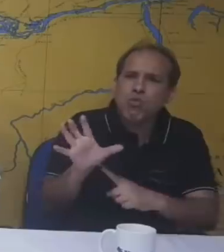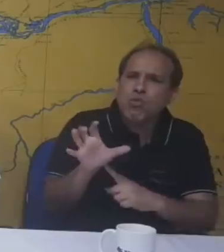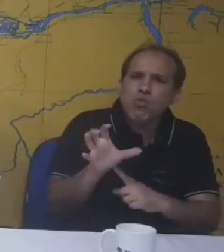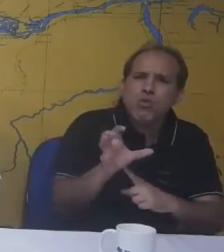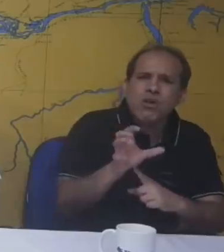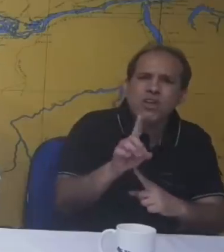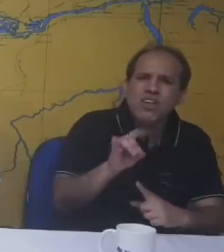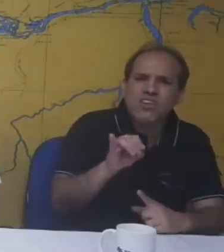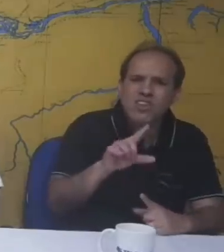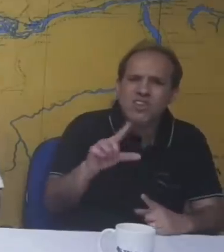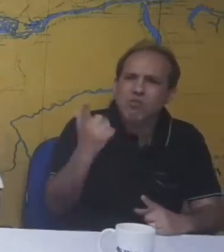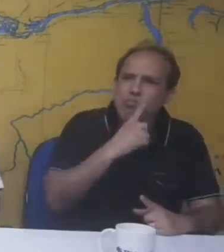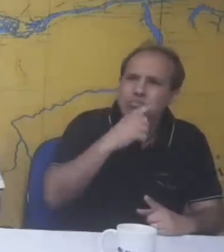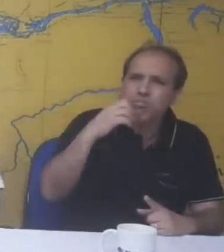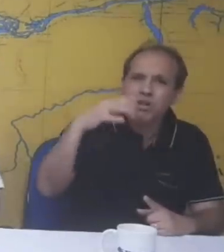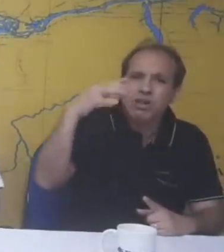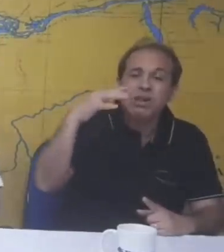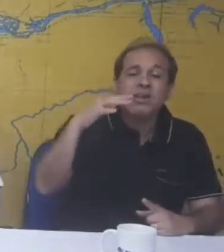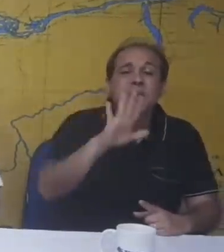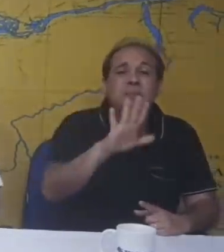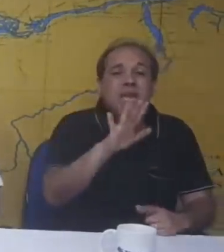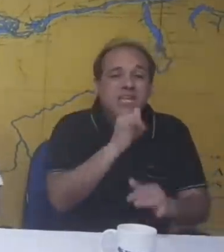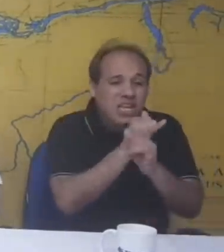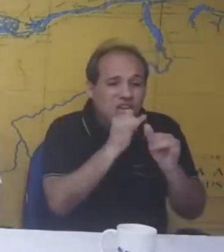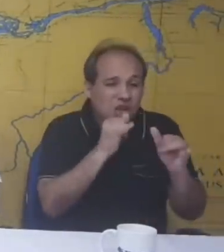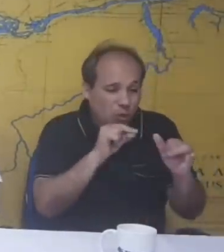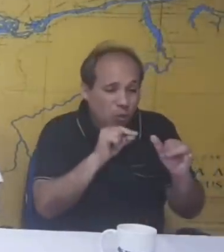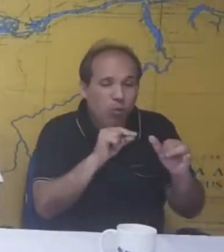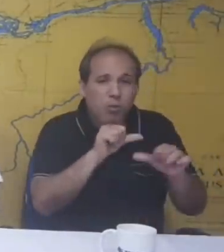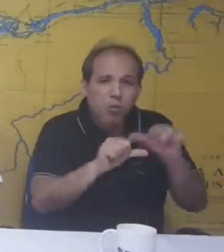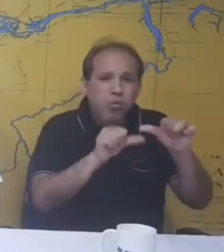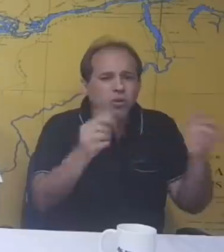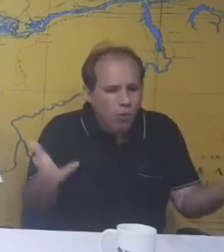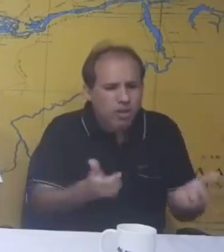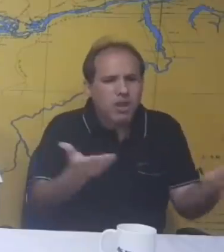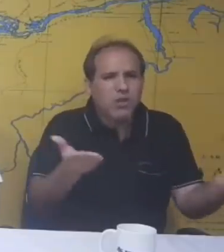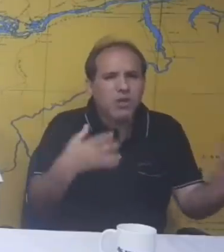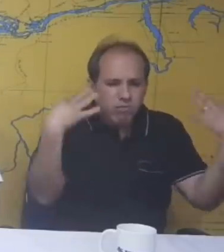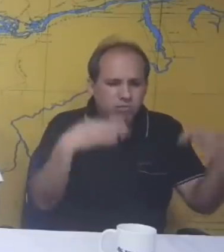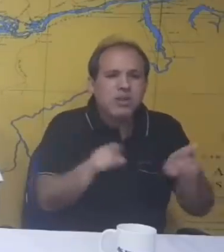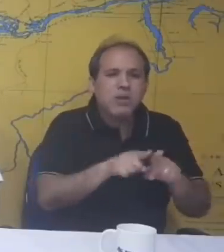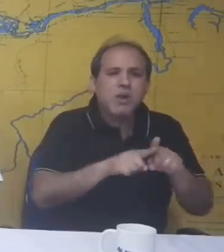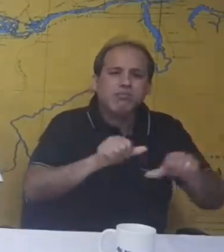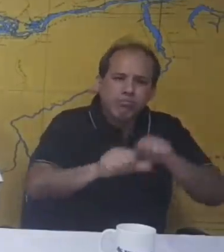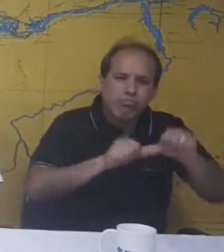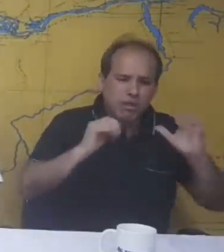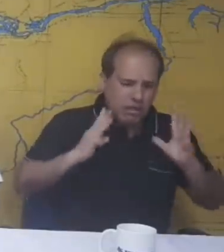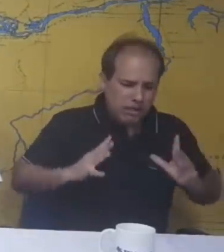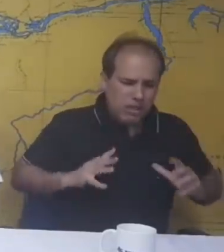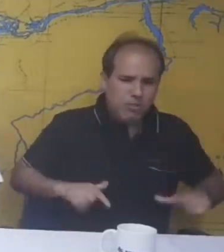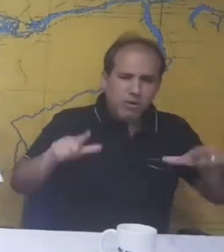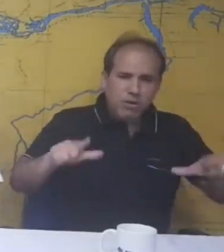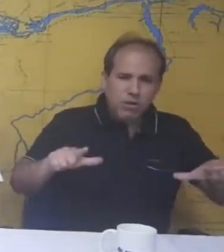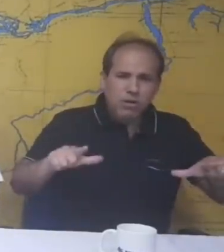alguma energia. Nós vamos ter agora energia não só de qualidade para essas pessoas, mas de fontes renováveis. Serão